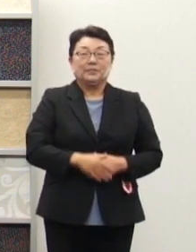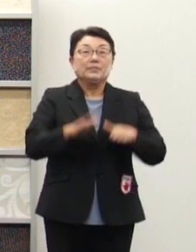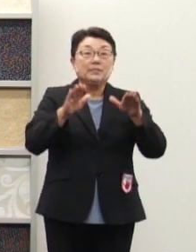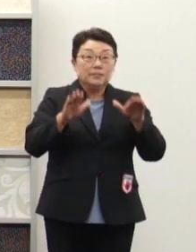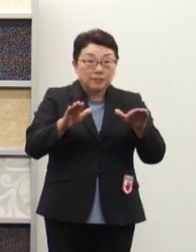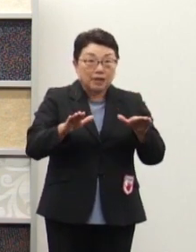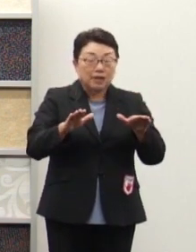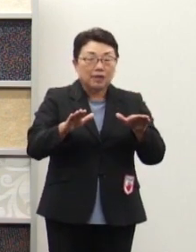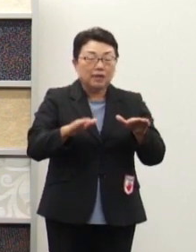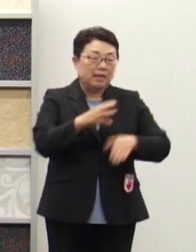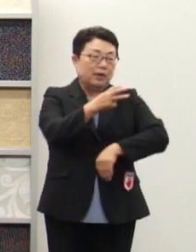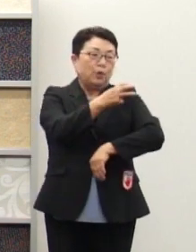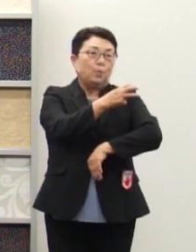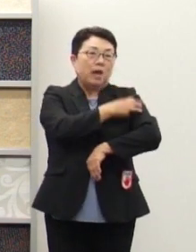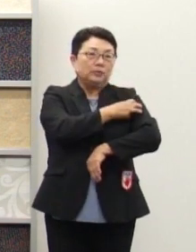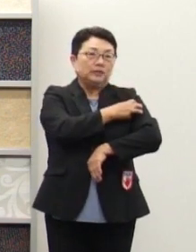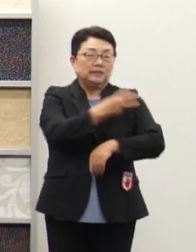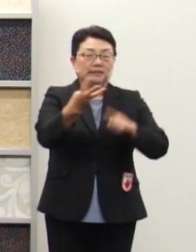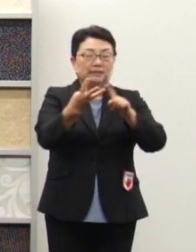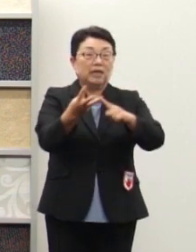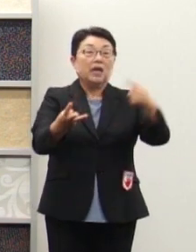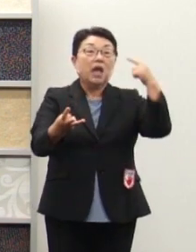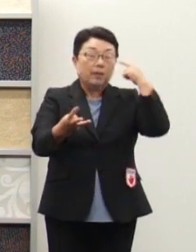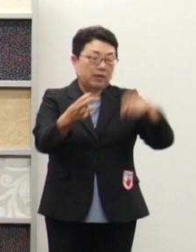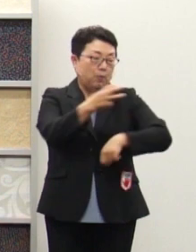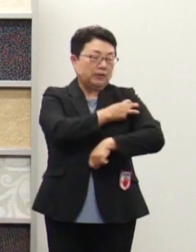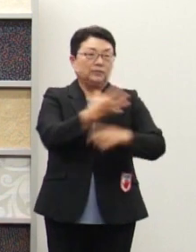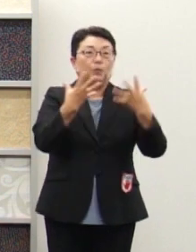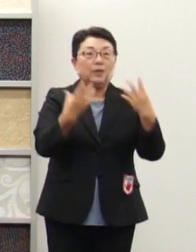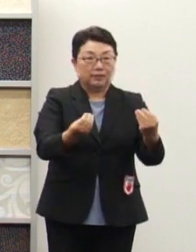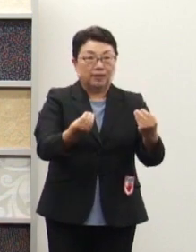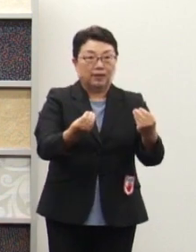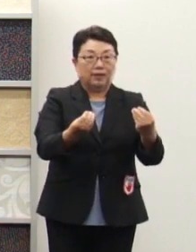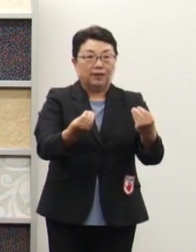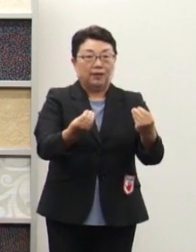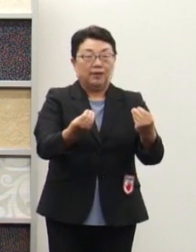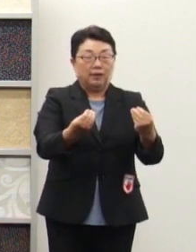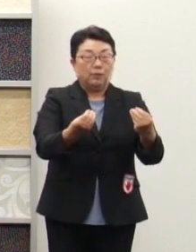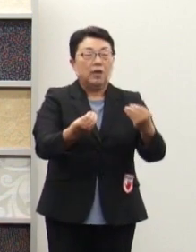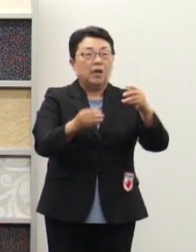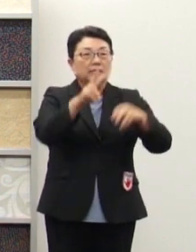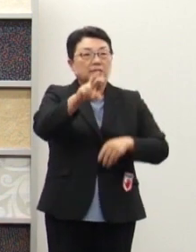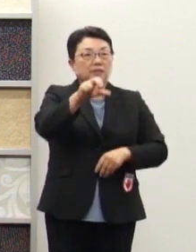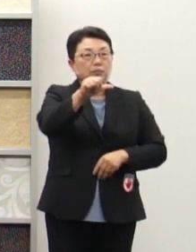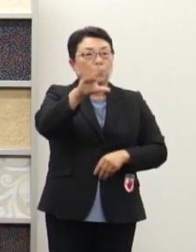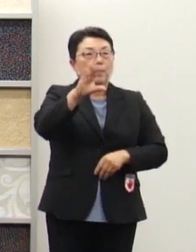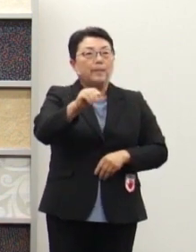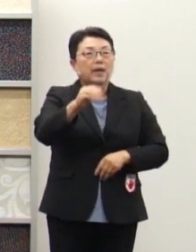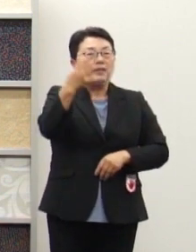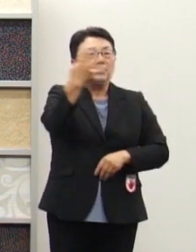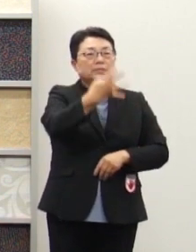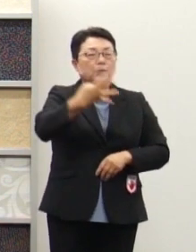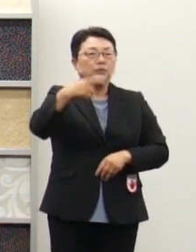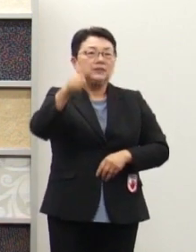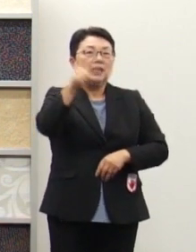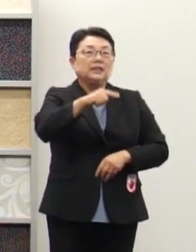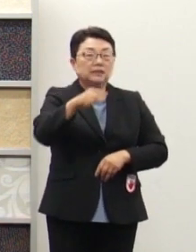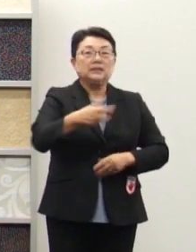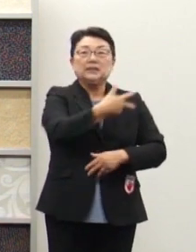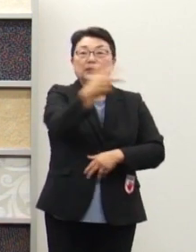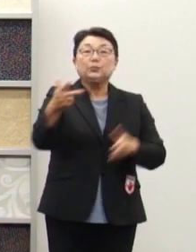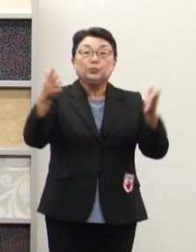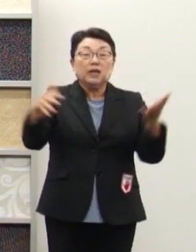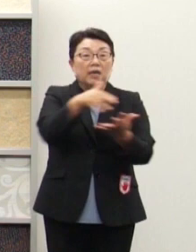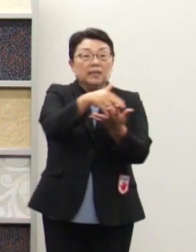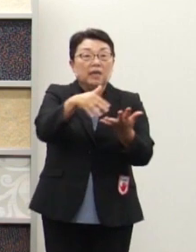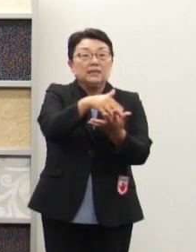現在ワクチンの3回接種を終えられた方は約25万4000人と1週間で